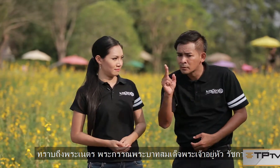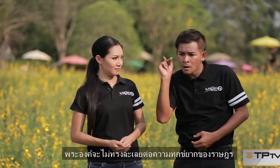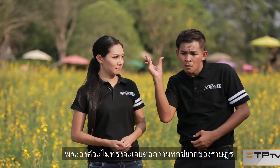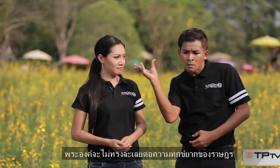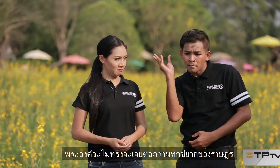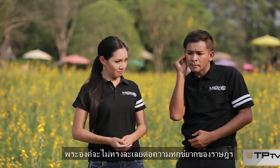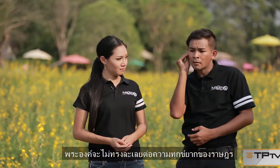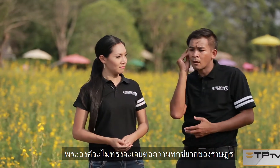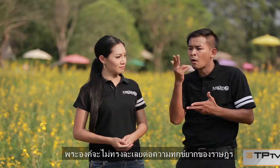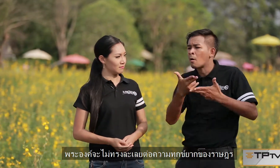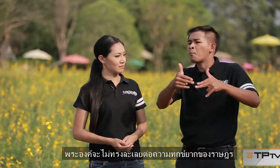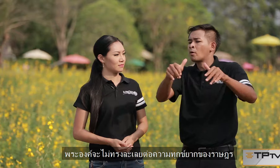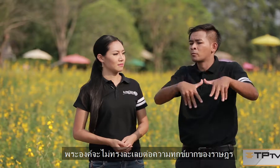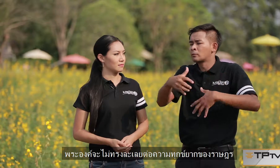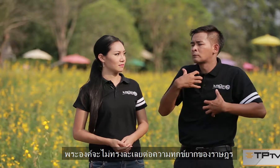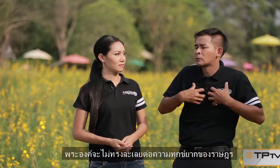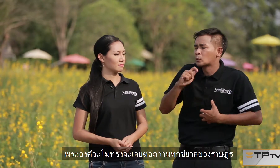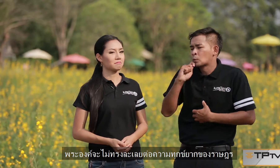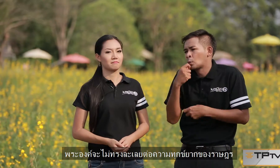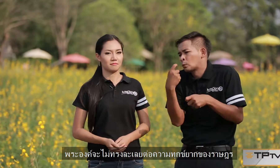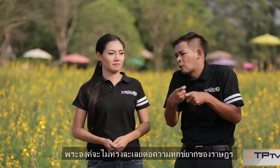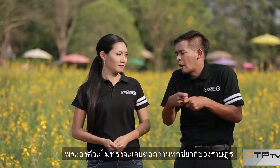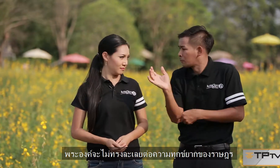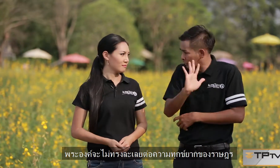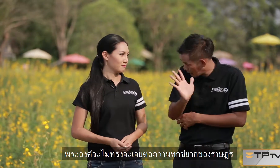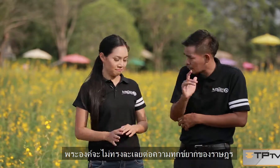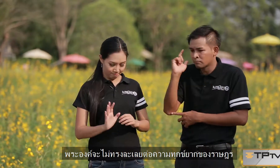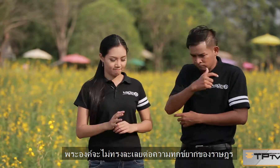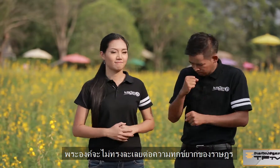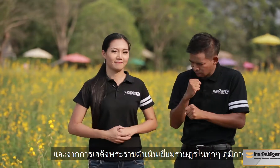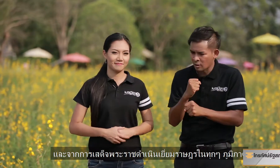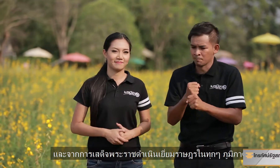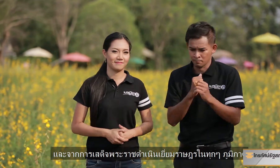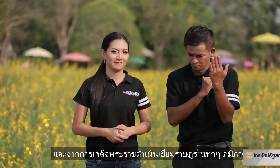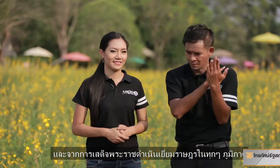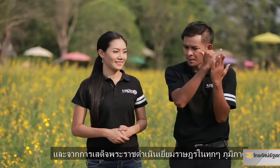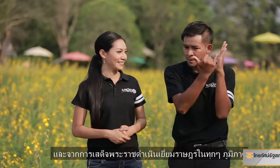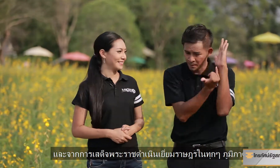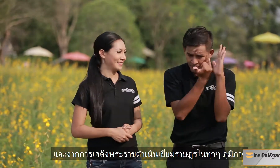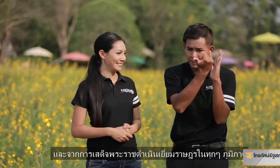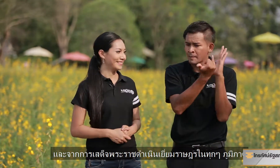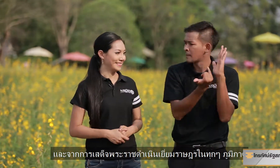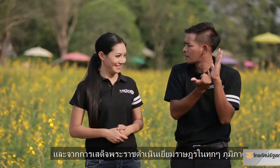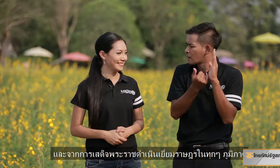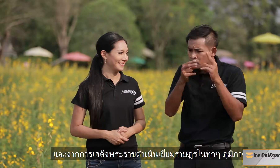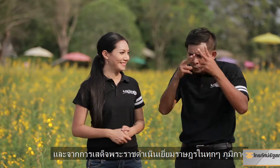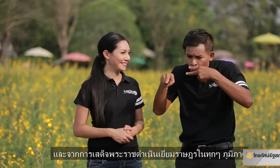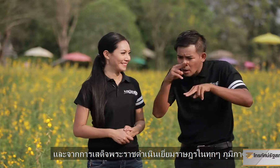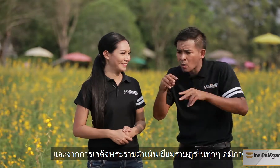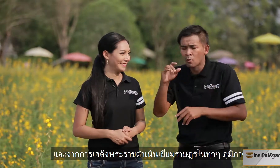พระองค์จะไม่ทรงละเลยต่อความทุกข์ยากของราษฎรและจากการเสด็จพระราชดำเนินเยี่ยมราษฎร